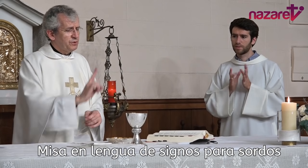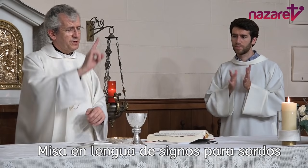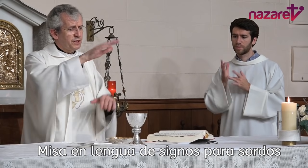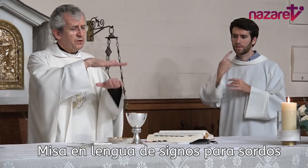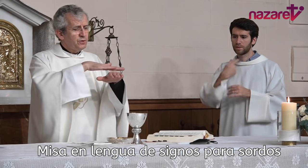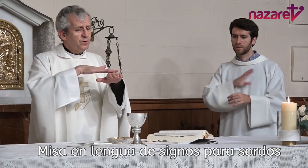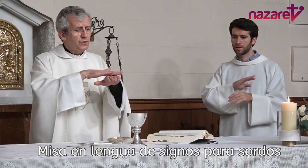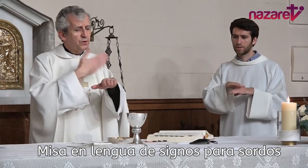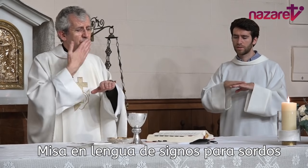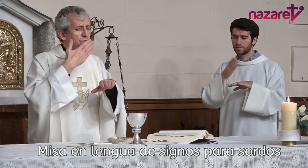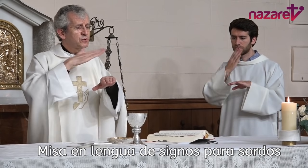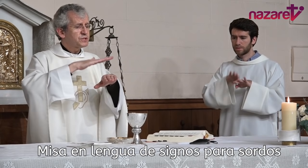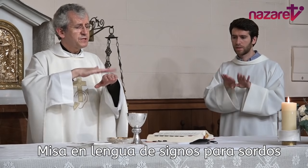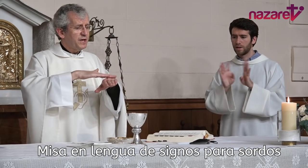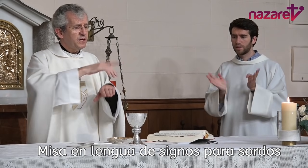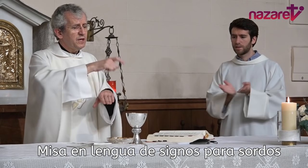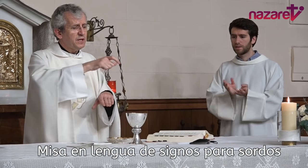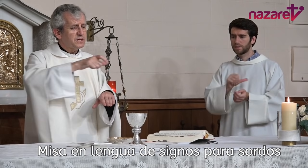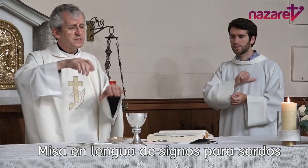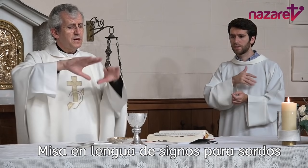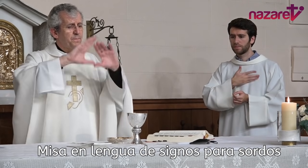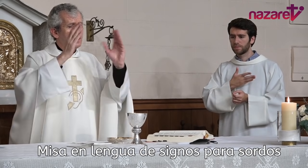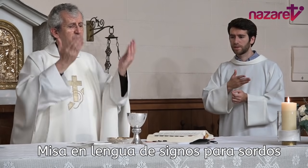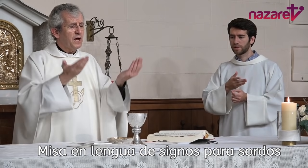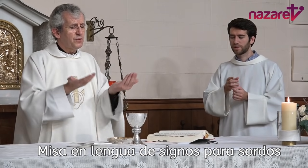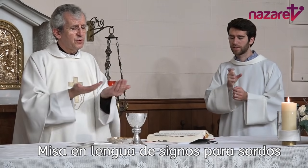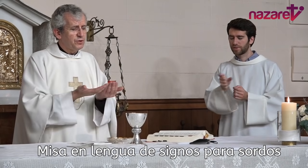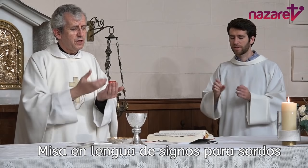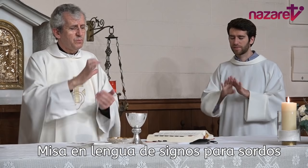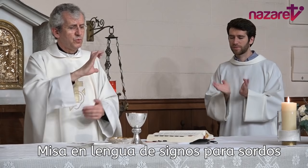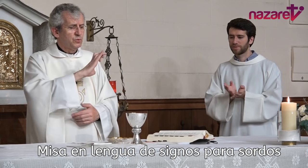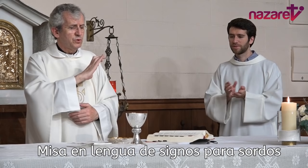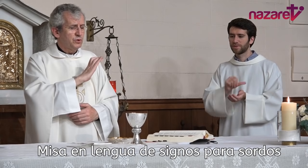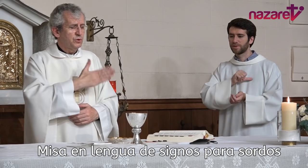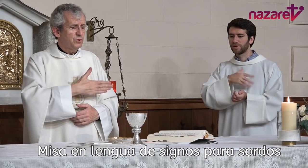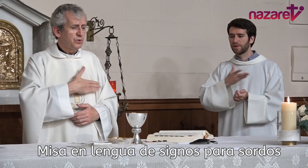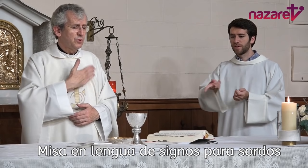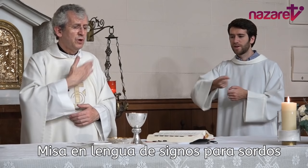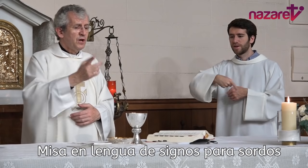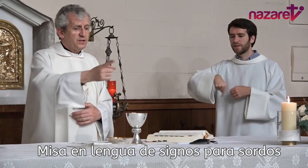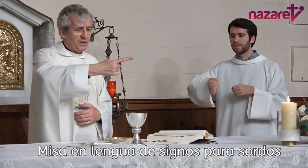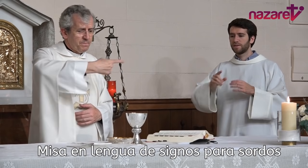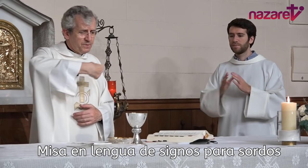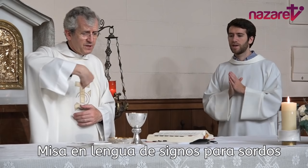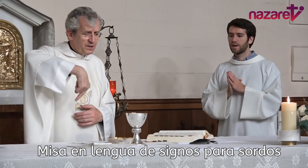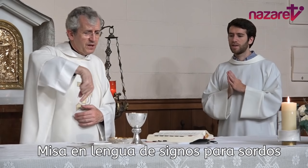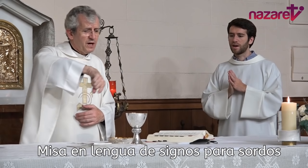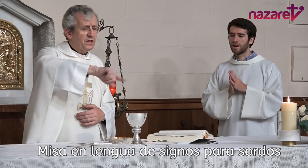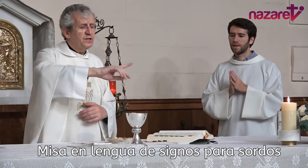Cordero de Dios, que quitas el pecado del mundo, ten piedad